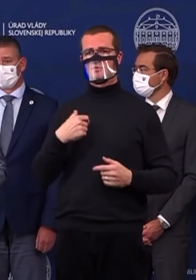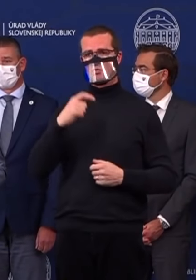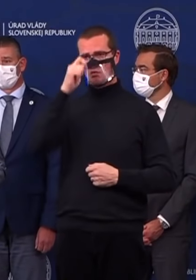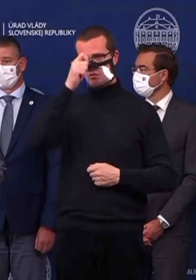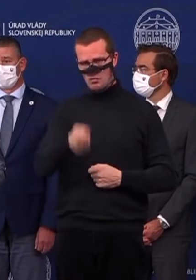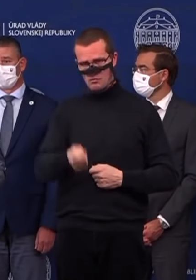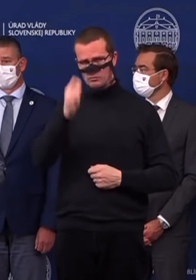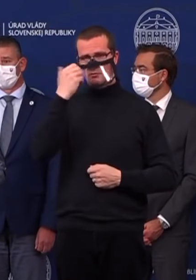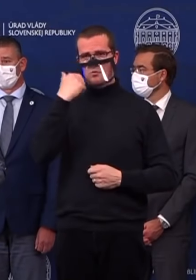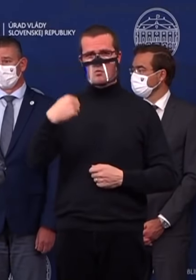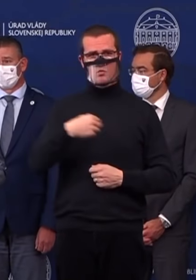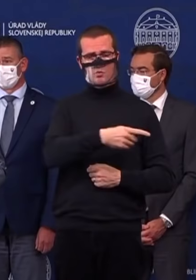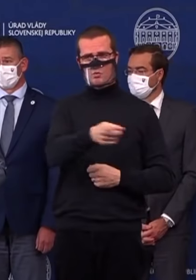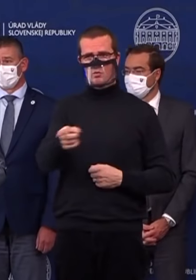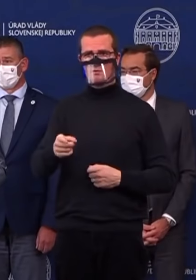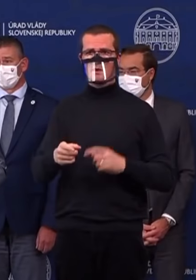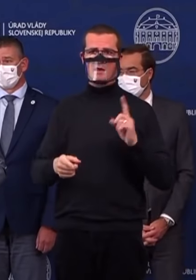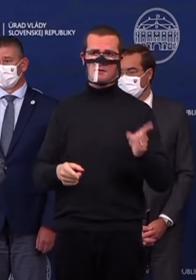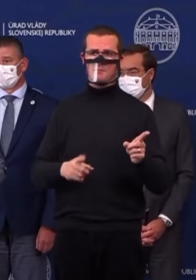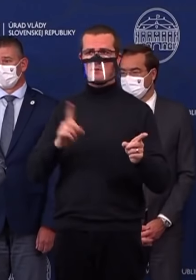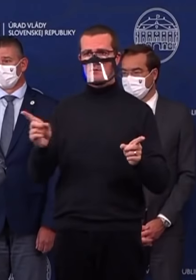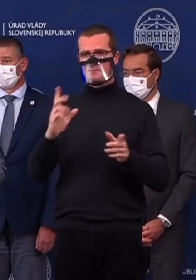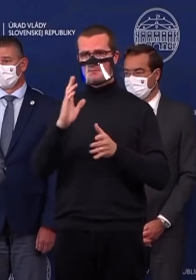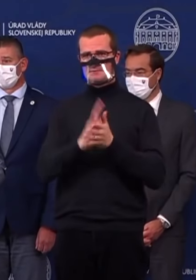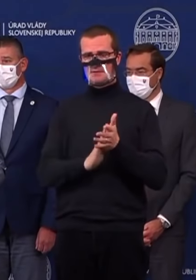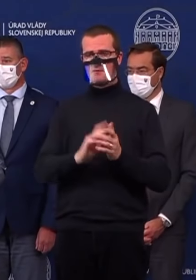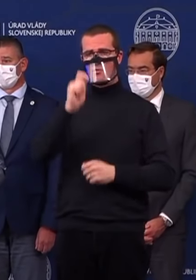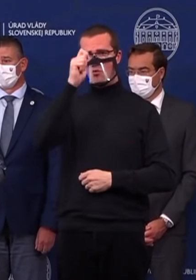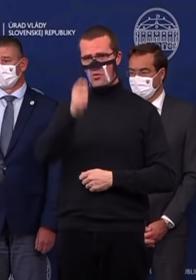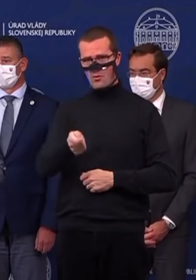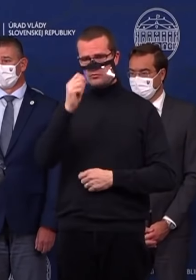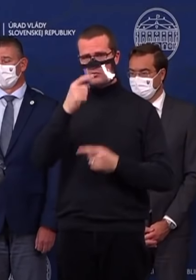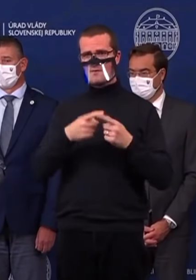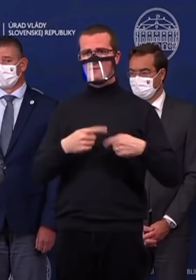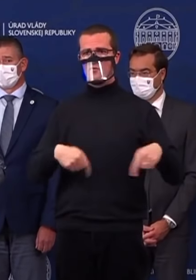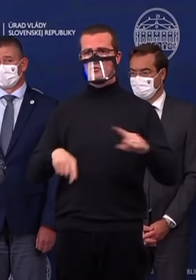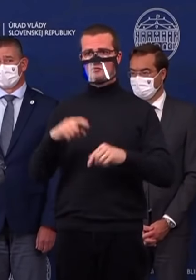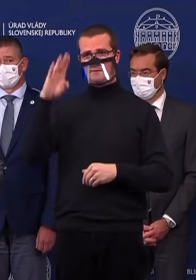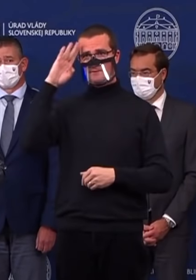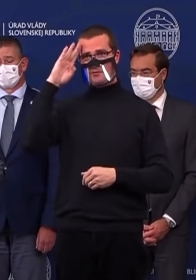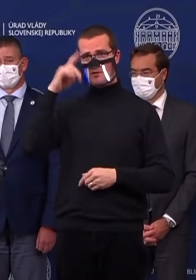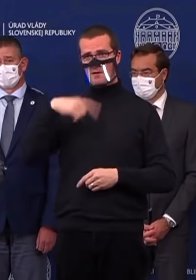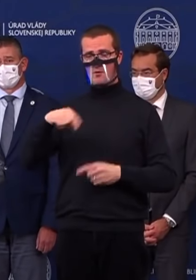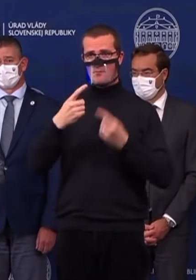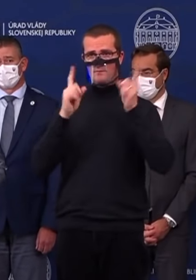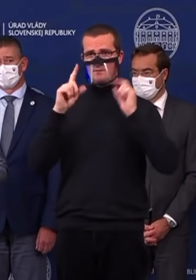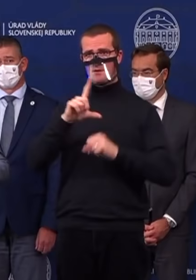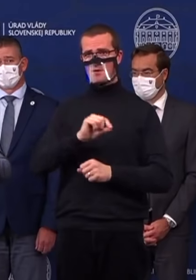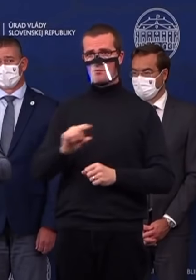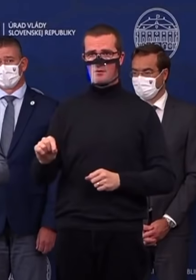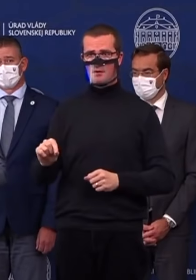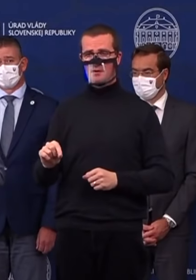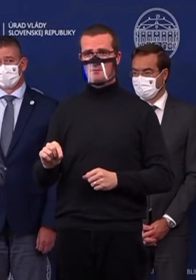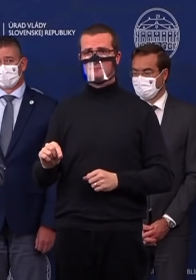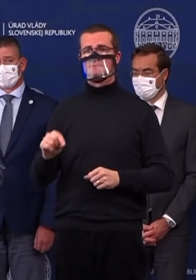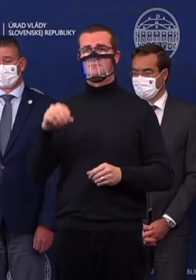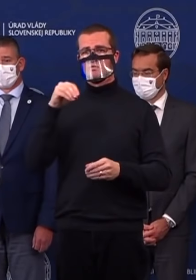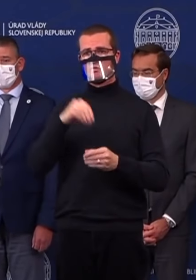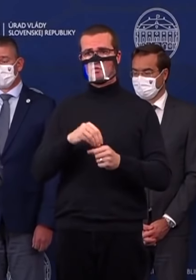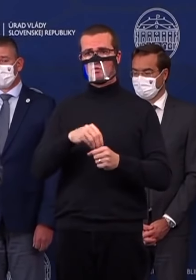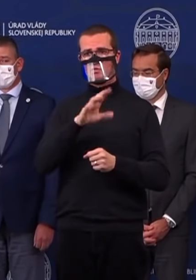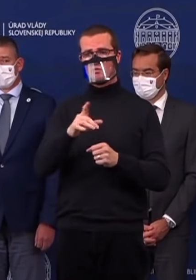dole voči ľuďom, či z jednej alebo z druhej strany. Klobúk dole voči ozbrojeným silám Slovenskej republiky, v ktorých